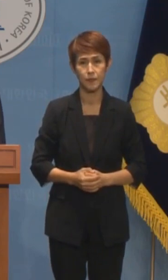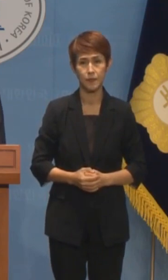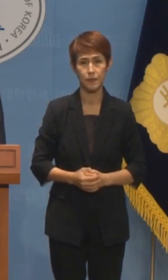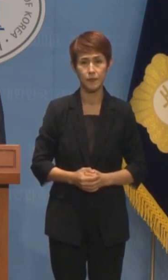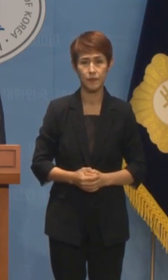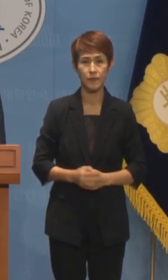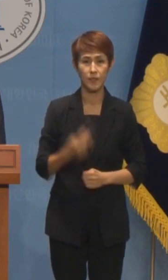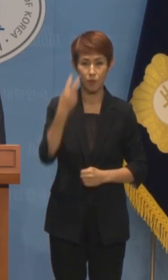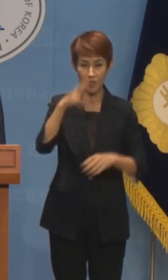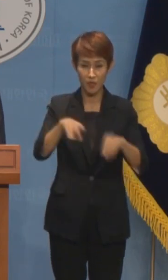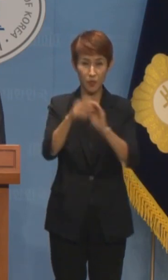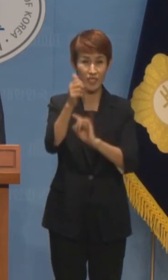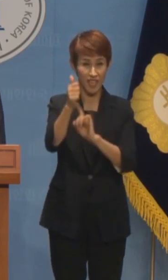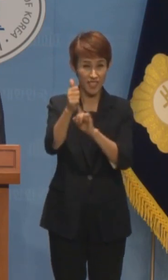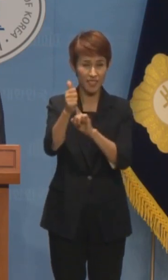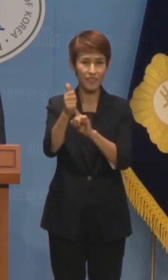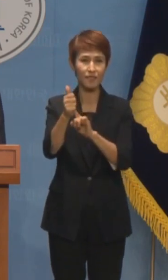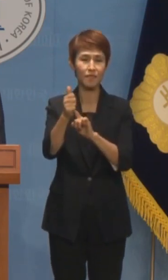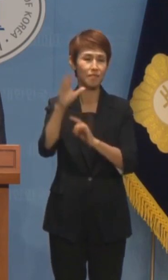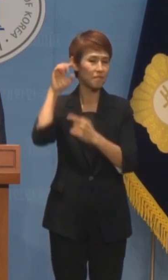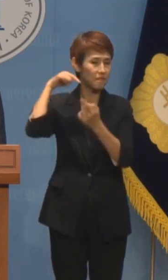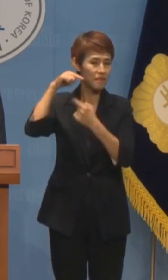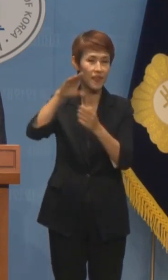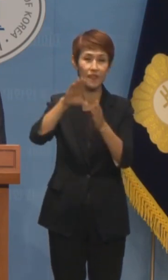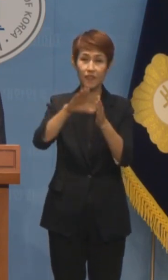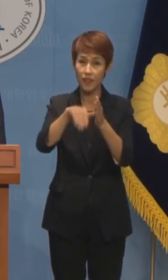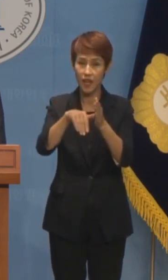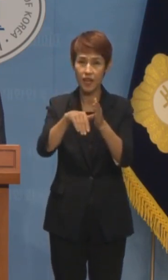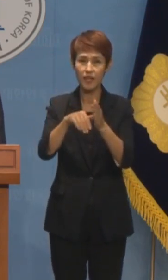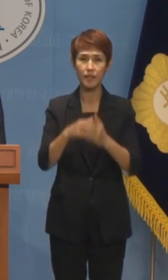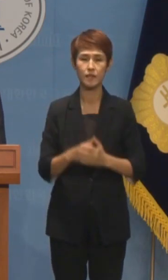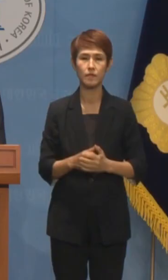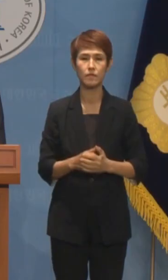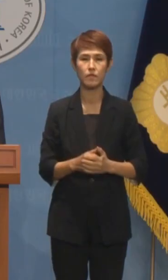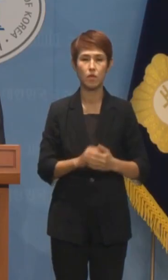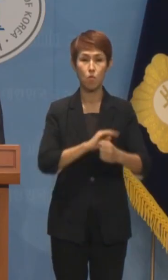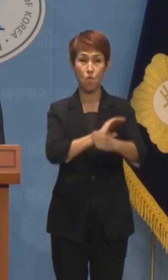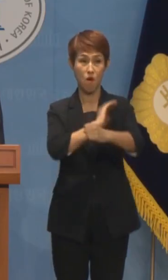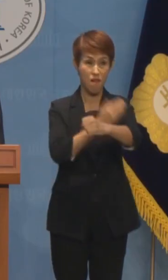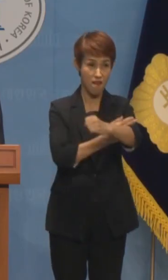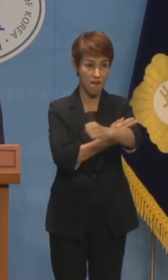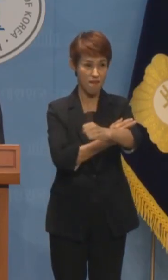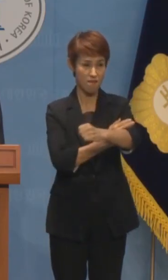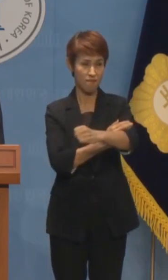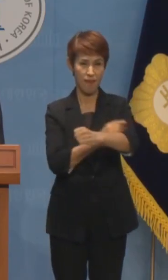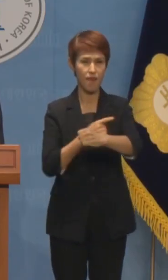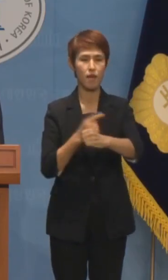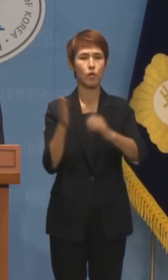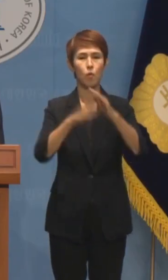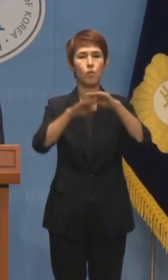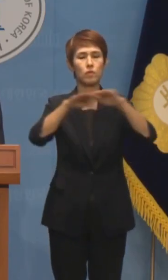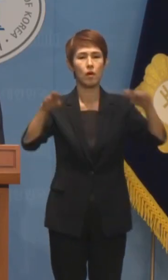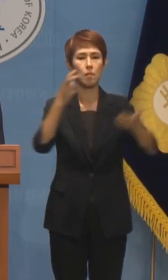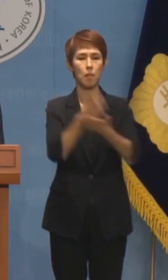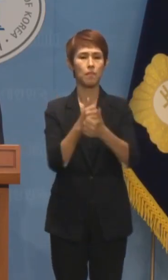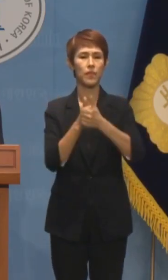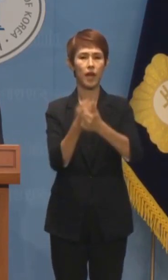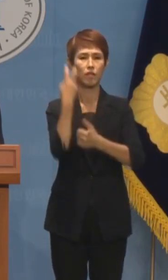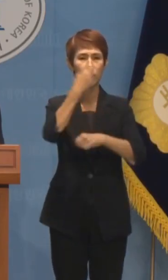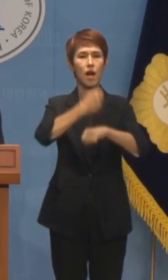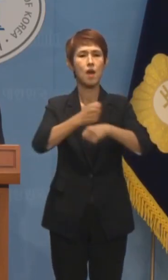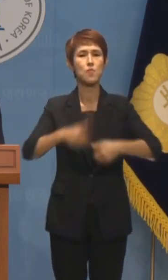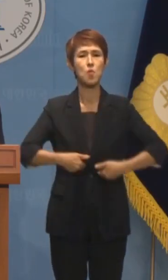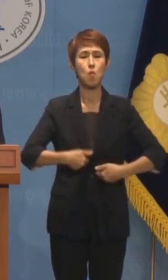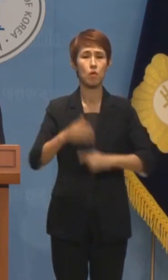심우정 검찰총장은 국회 인사청문회에서 살아있는 권력에 대해 공정하고 법과 원칙에 맞게 수사해야 한다고 밝힌